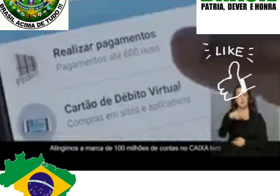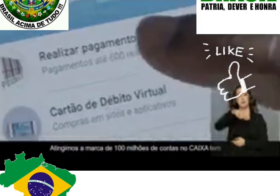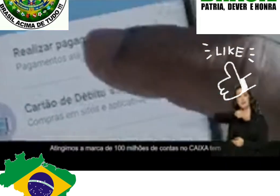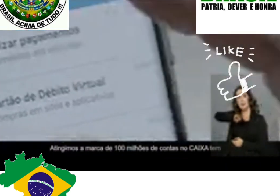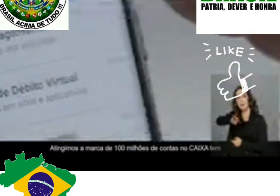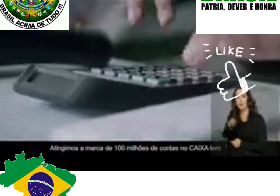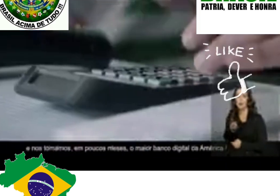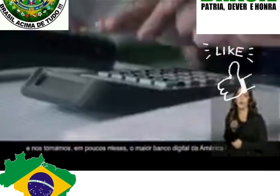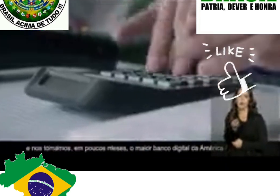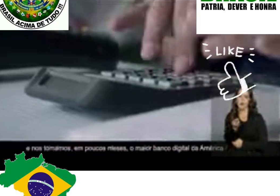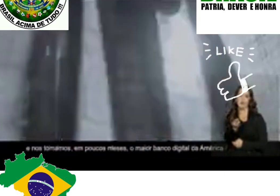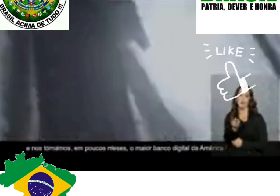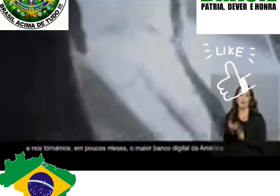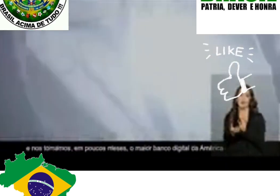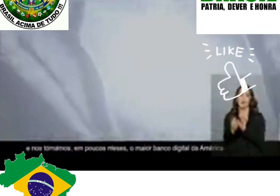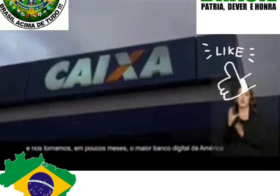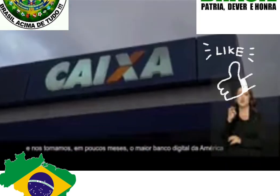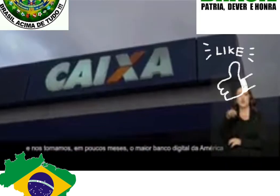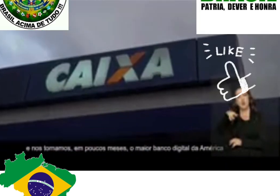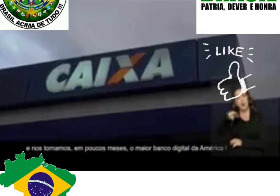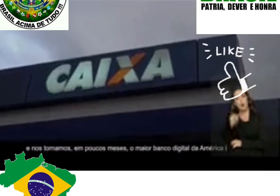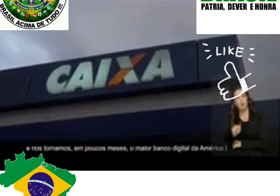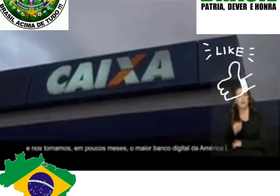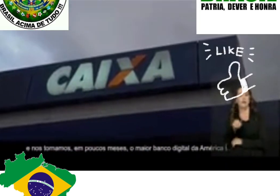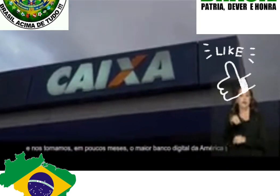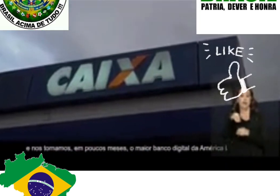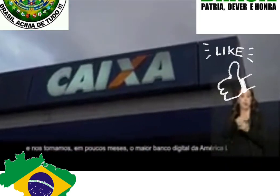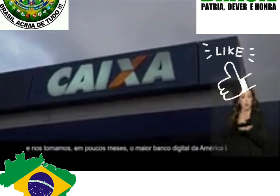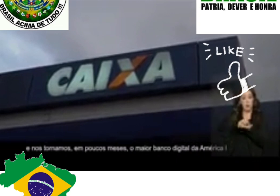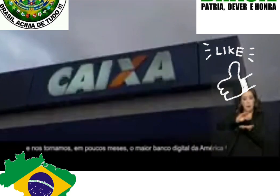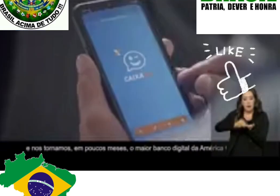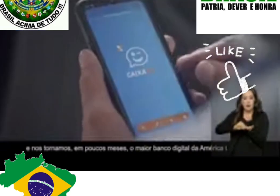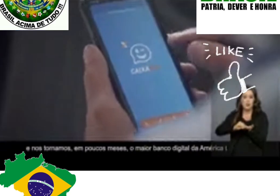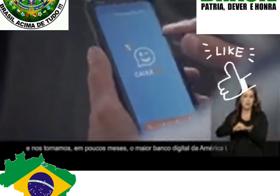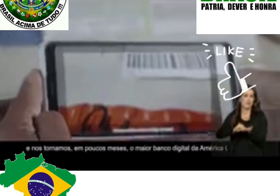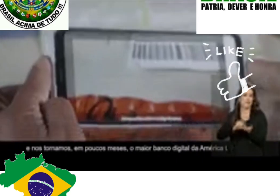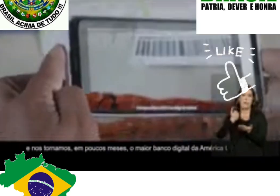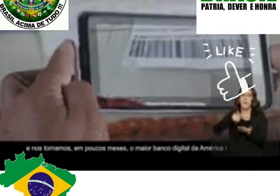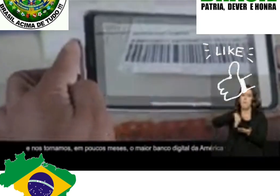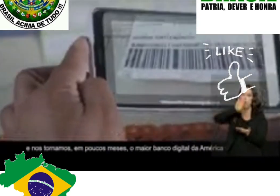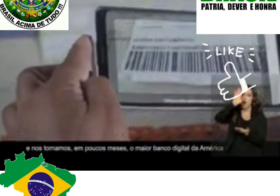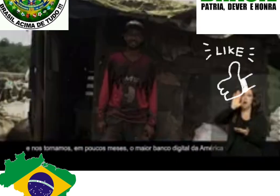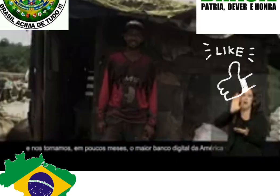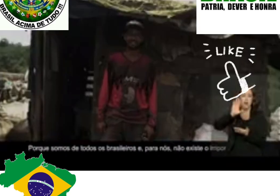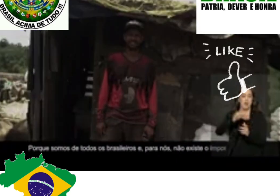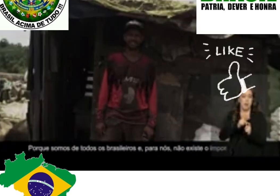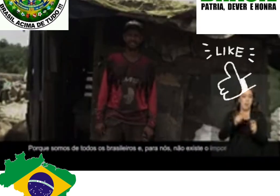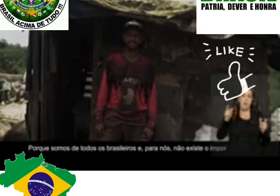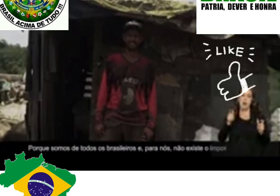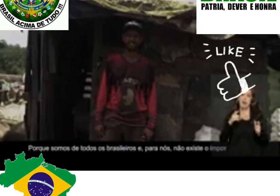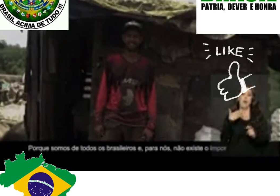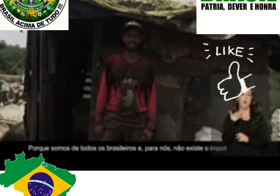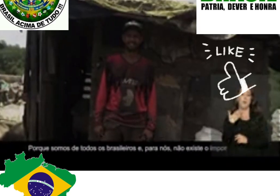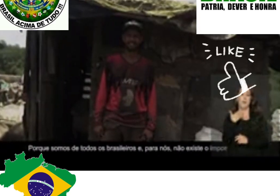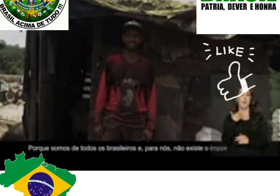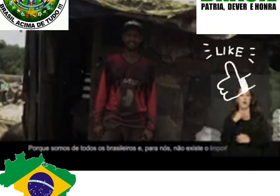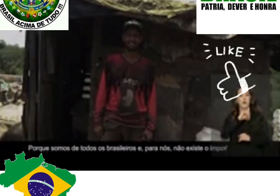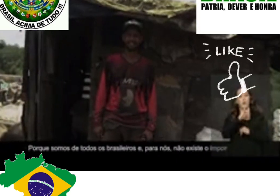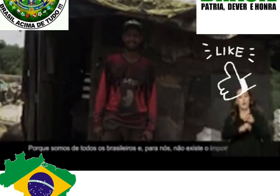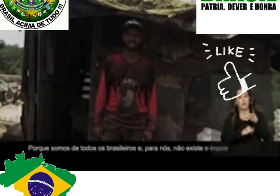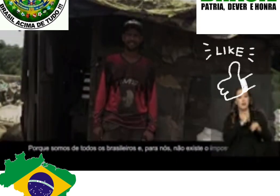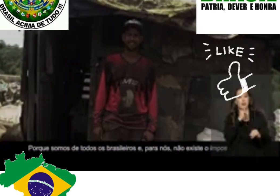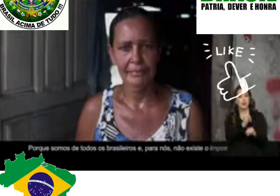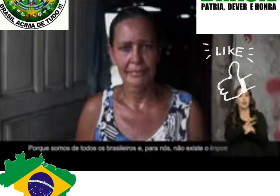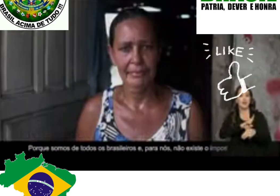contas no Caixa Tem e nos tornamos em poucos meses o maior banco digital da América Latina, porque somos de todos